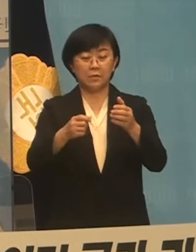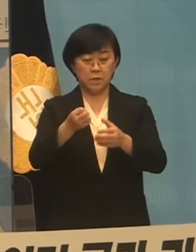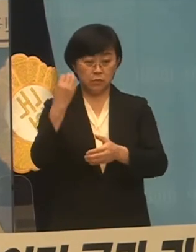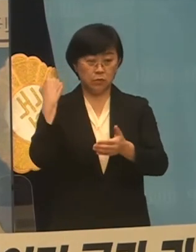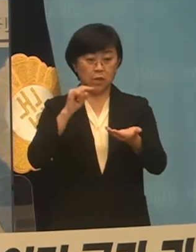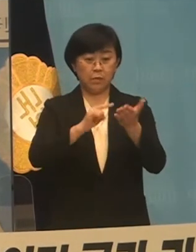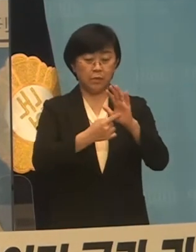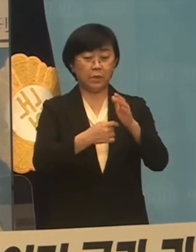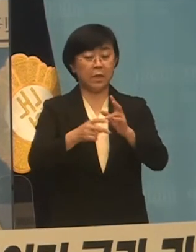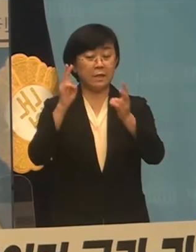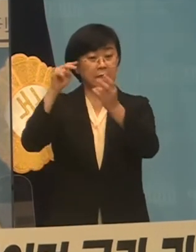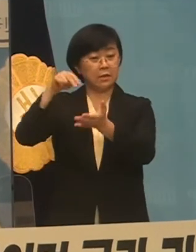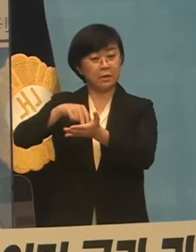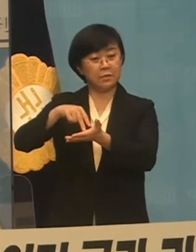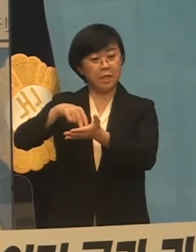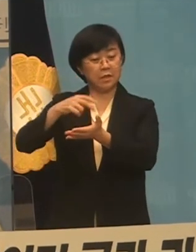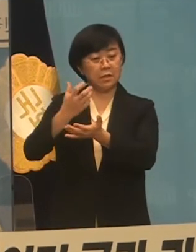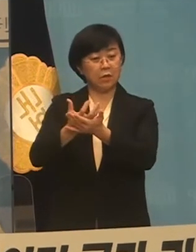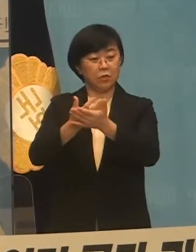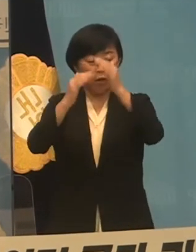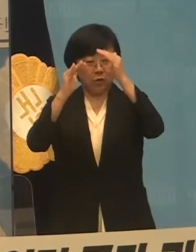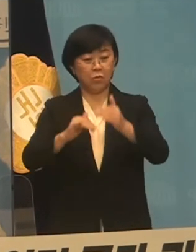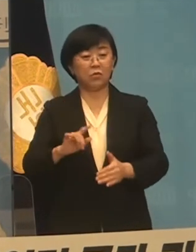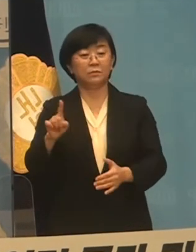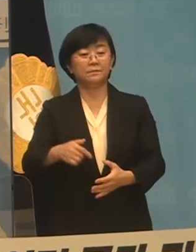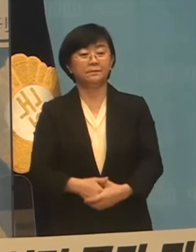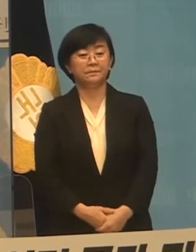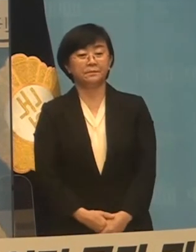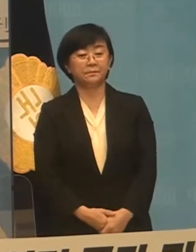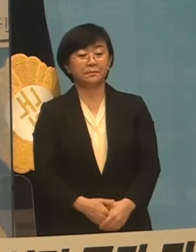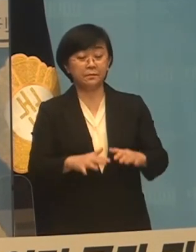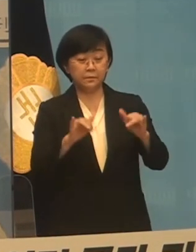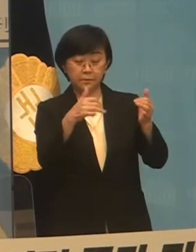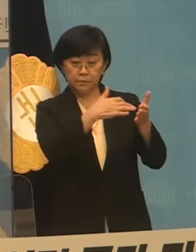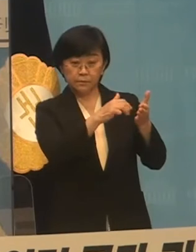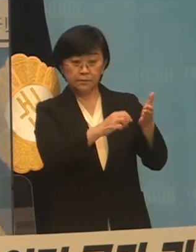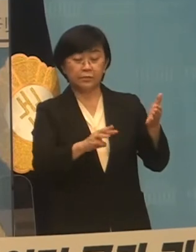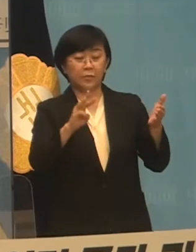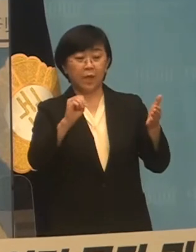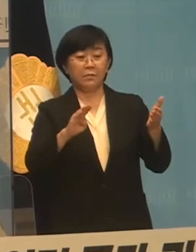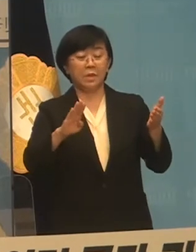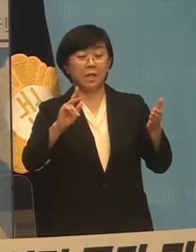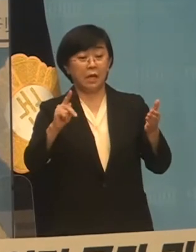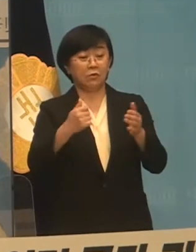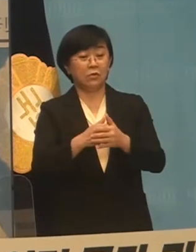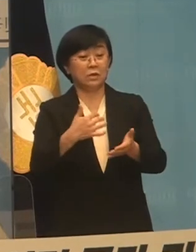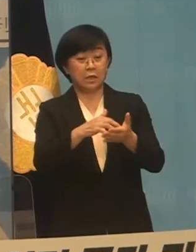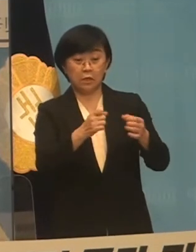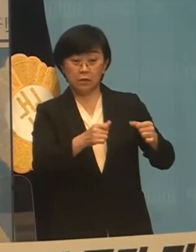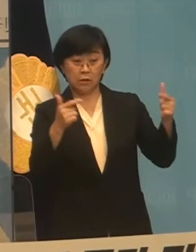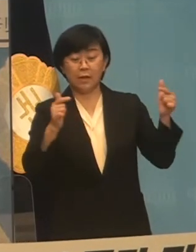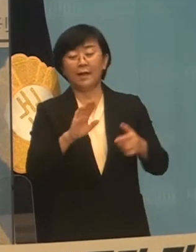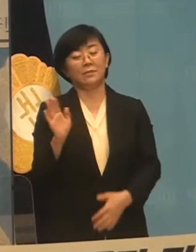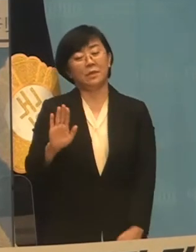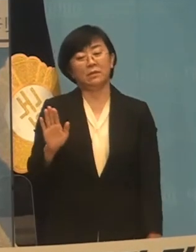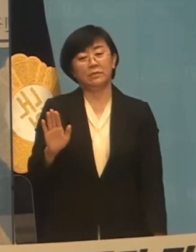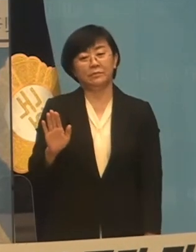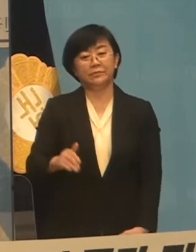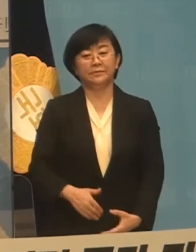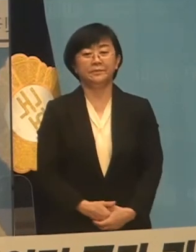발표된 사측의 자료에 의하면 그런 내용이 있습니다. 인원이 MBK로 되고 나서 더 늘었다. 천만의